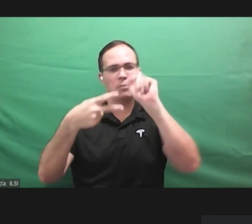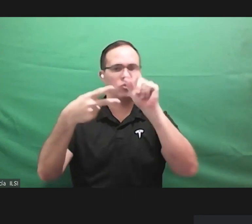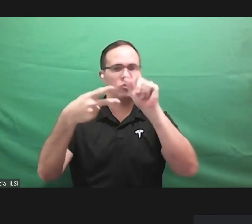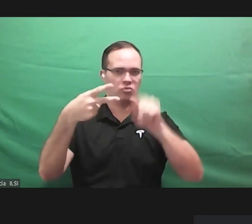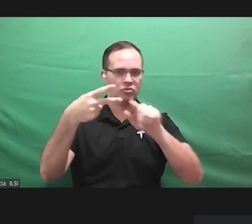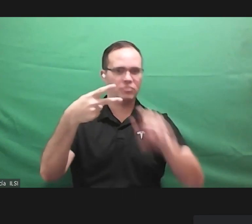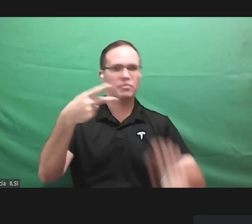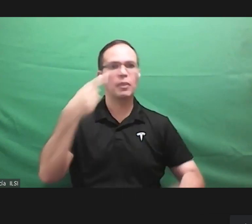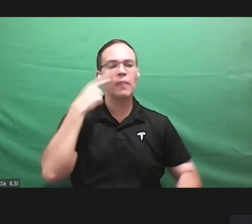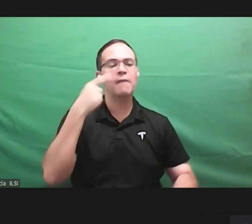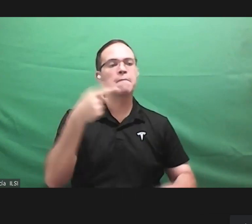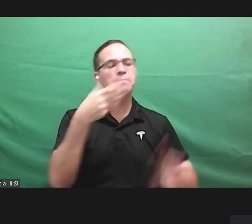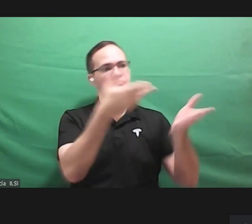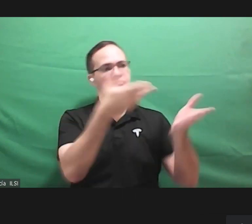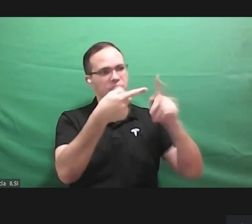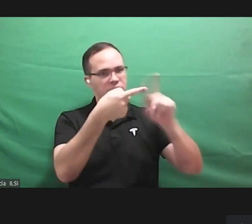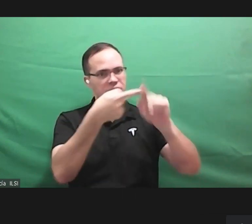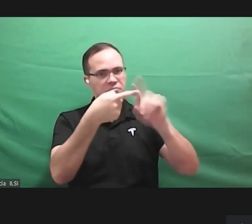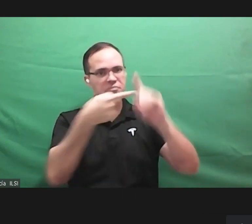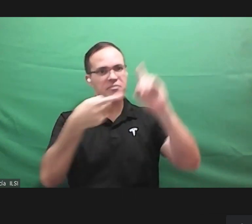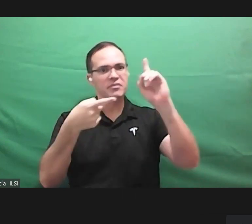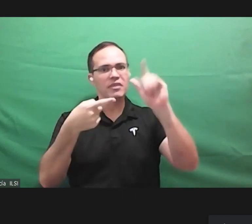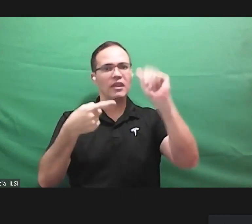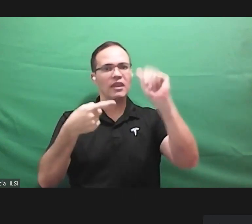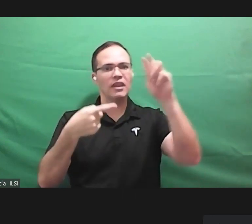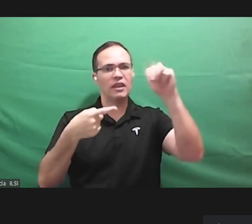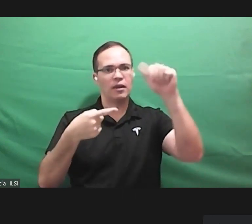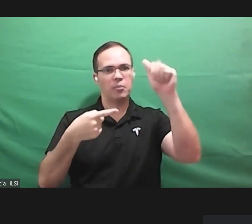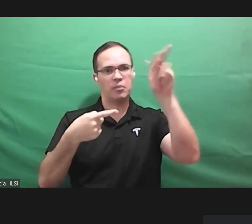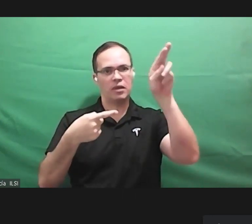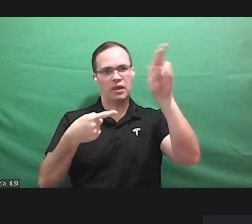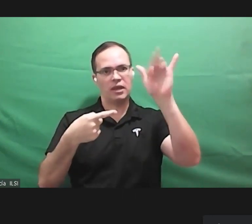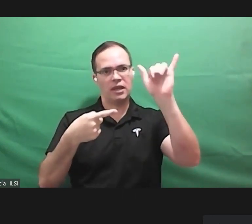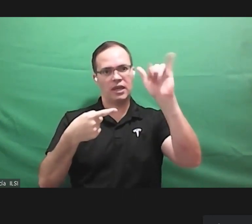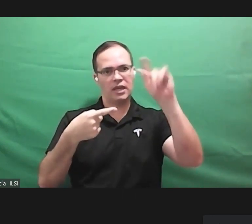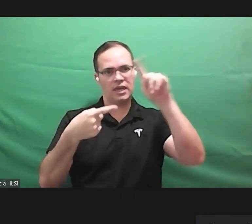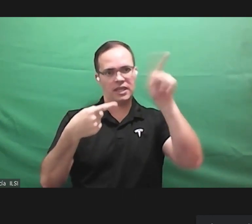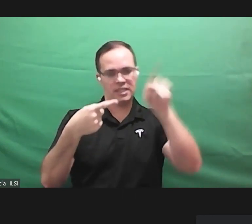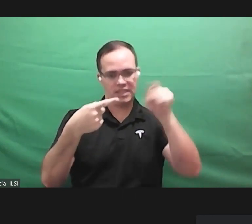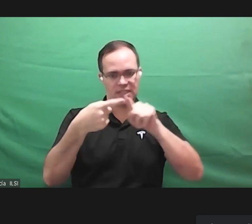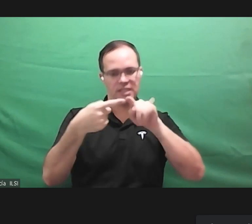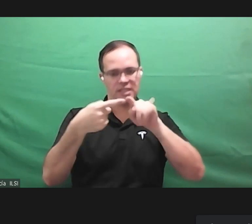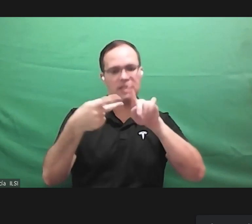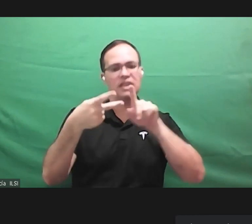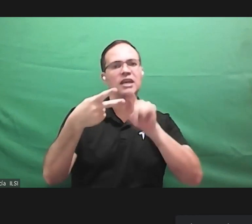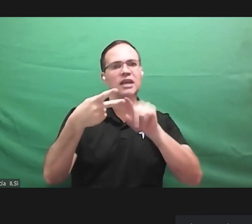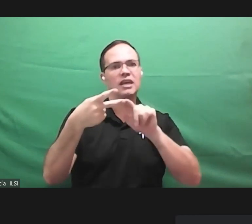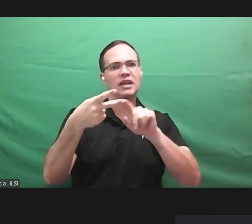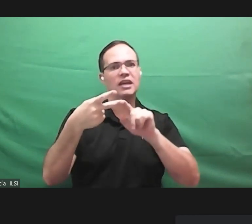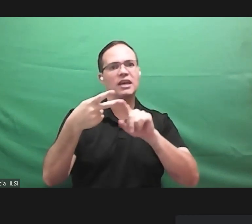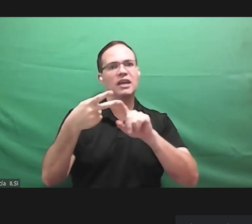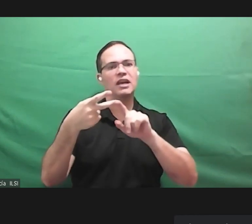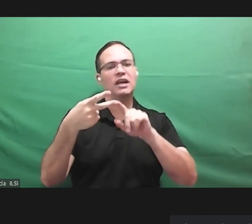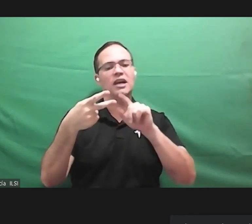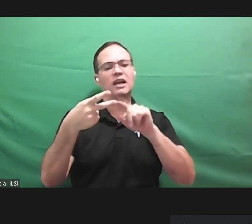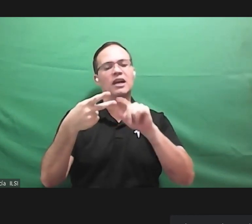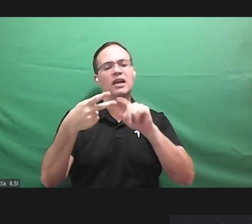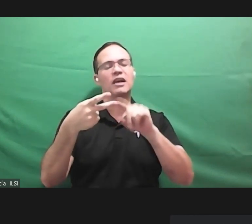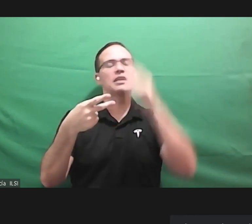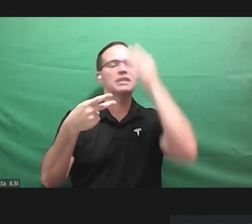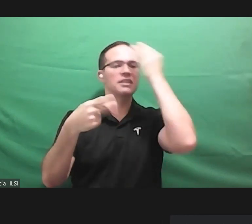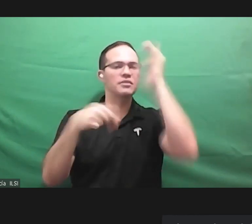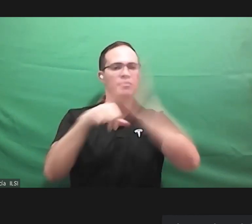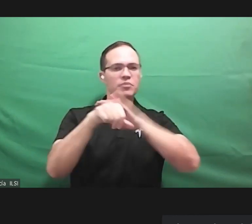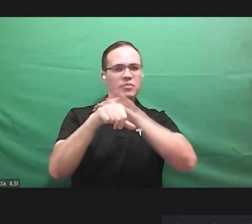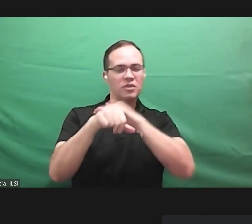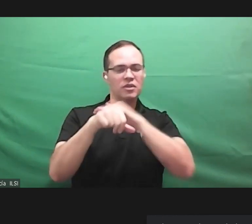damos la palabra a Damaris Girón, después a Mónica, creo. A Don Colombia, Mónica Cortés.